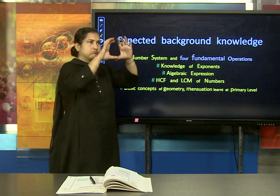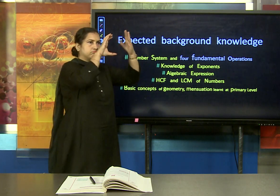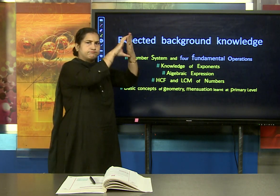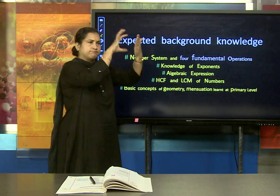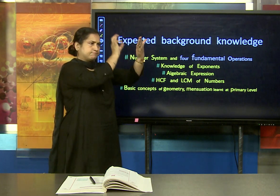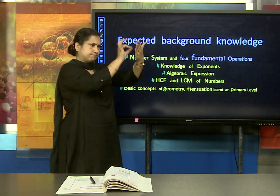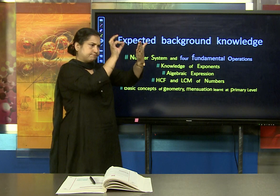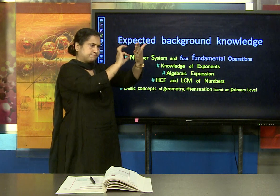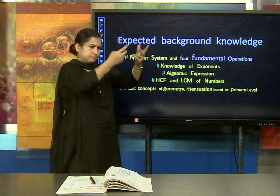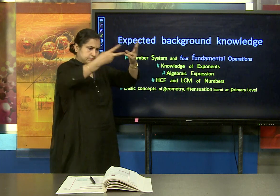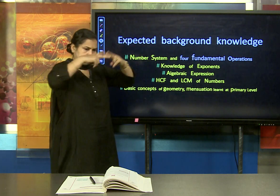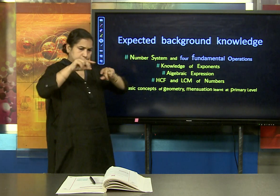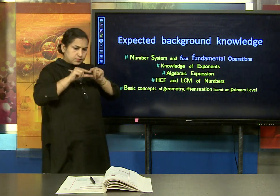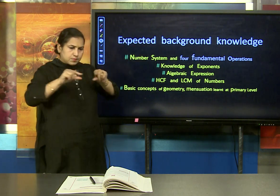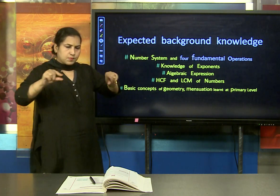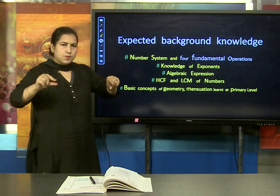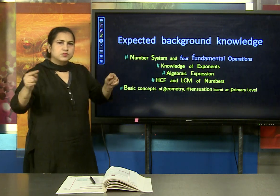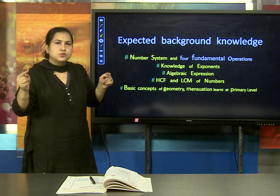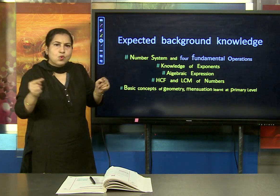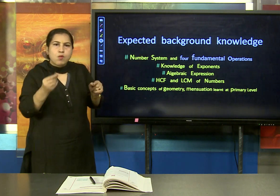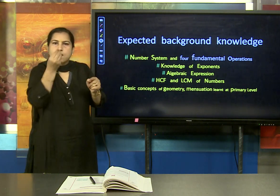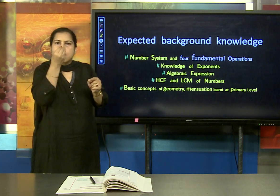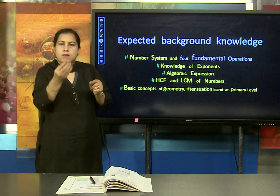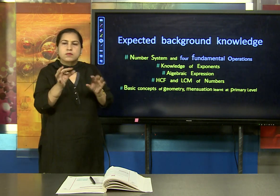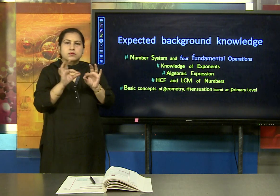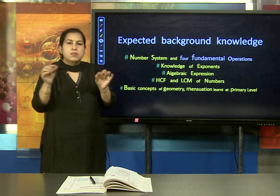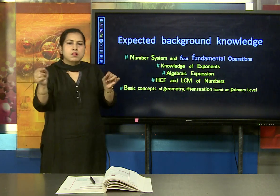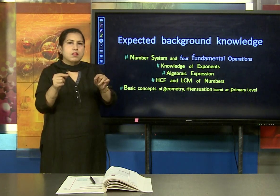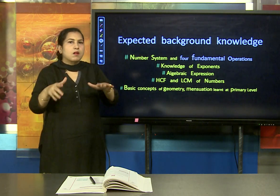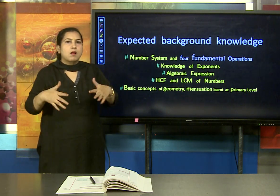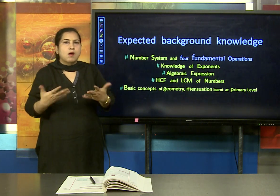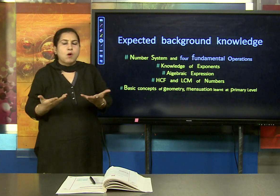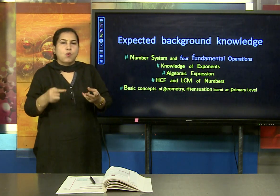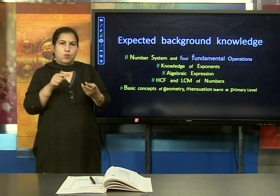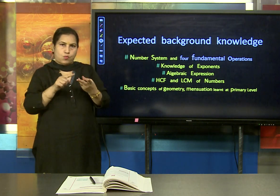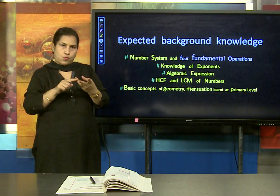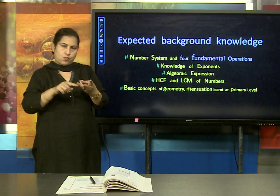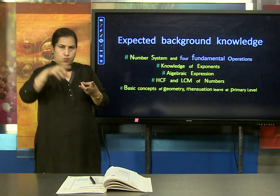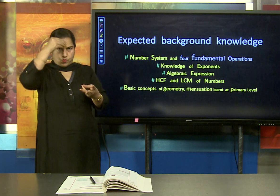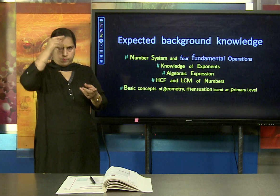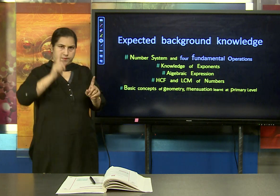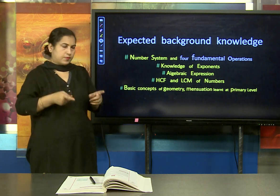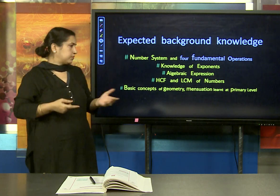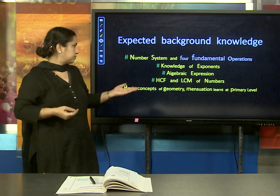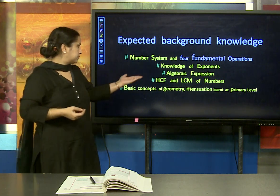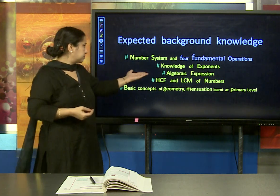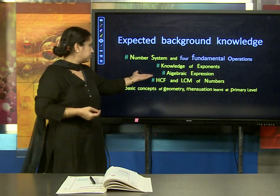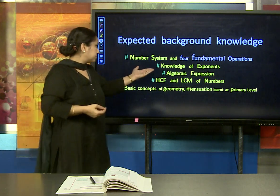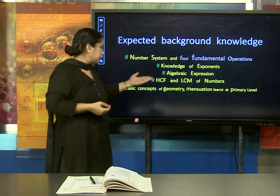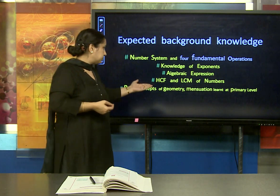फिर एक्सपोनेंट्स की नॉलेज, अलजेब्रा एक्सप्रेशंस को समझ में आना, एचसीएफ और एलसीएम के बारे में पता होना,